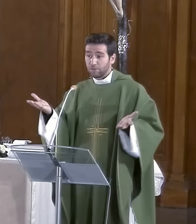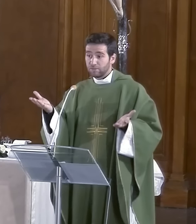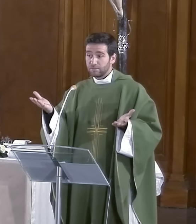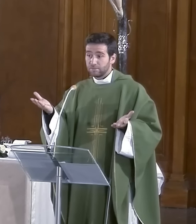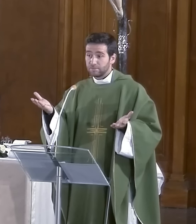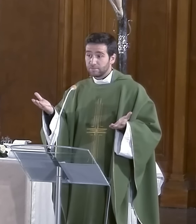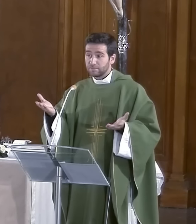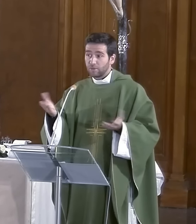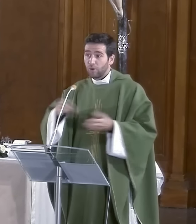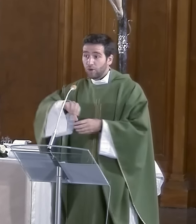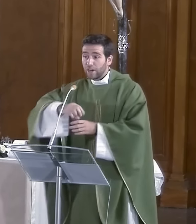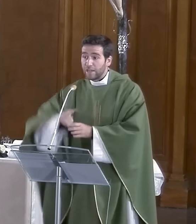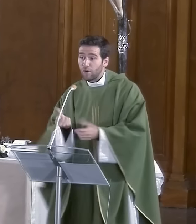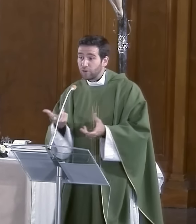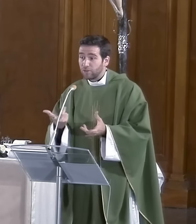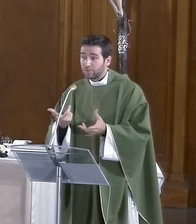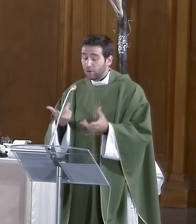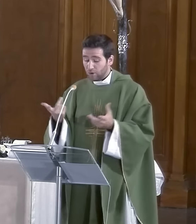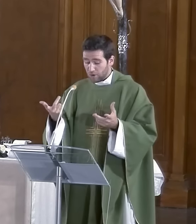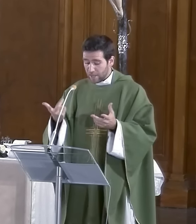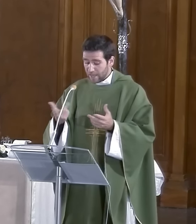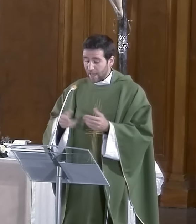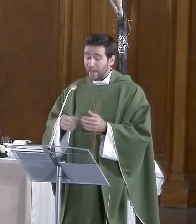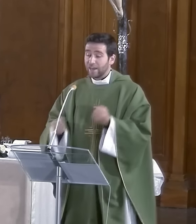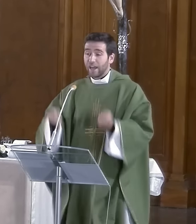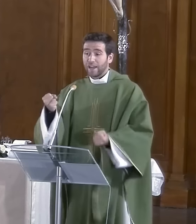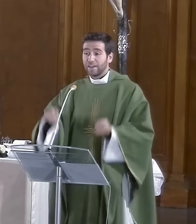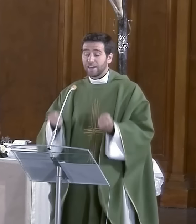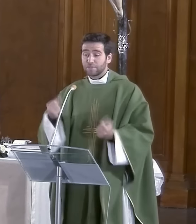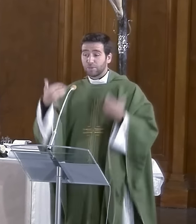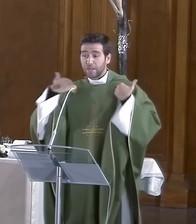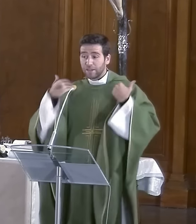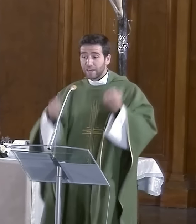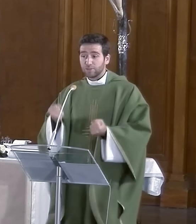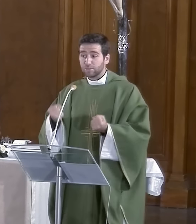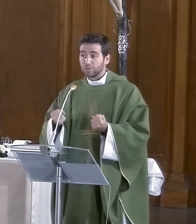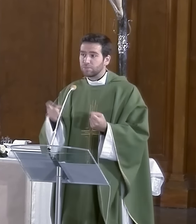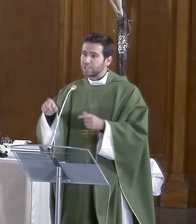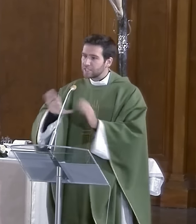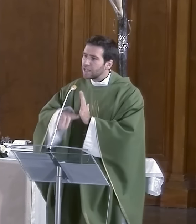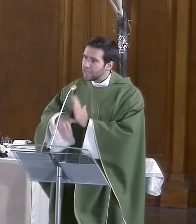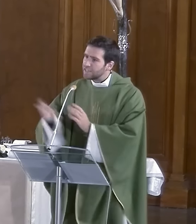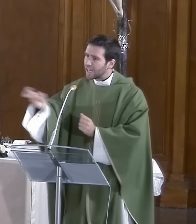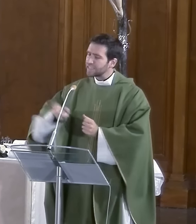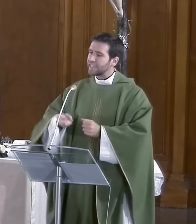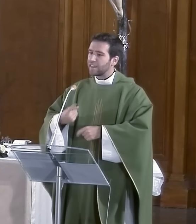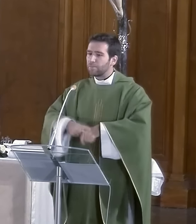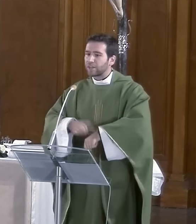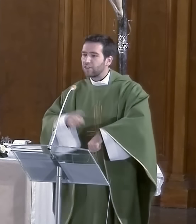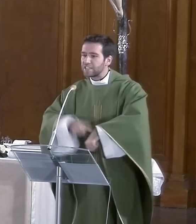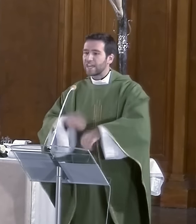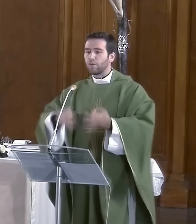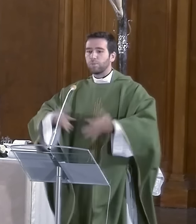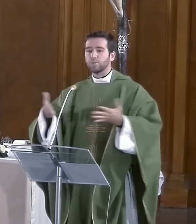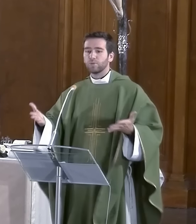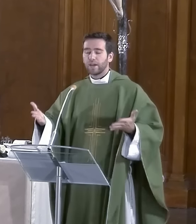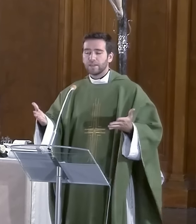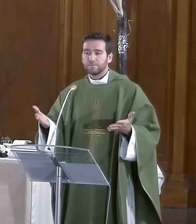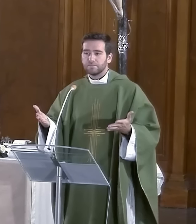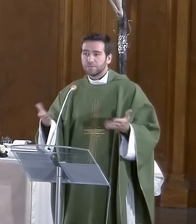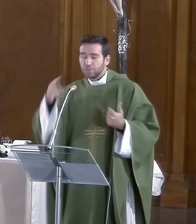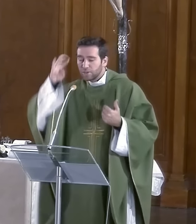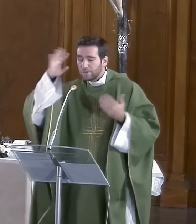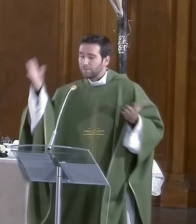hielo o limón», o al responsable del autobús: «Pues llegas tarde, ¿por qué no has llegado